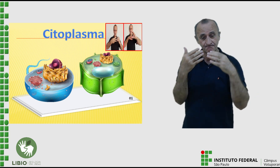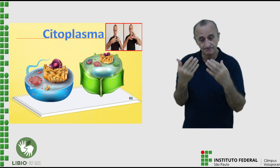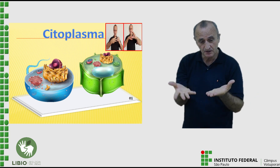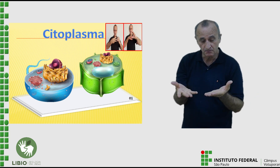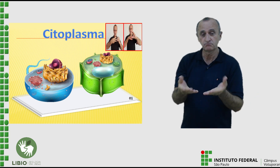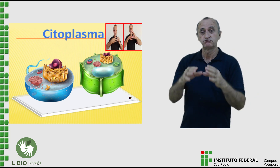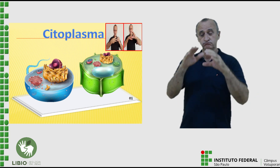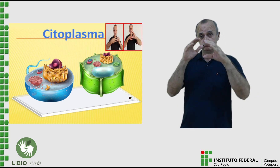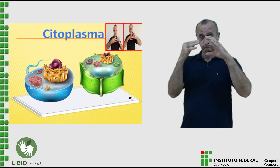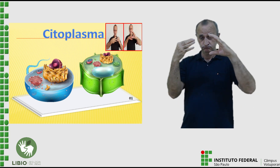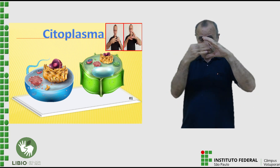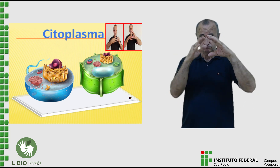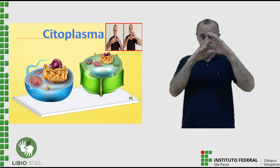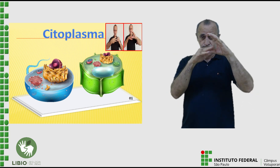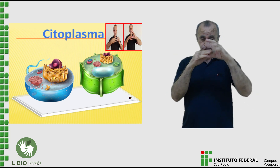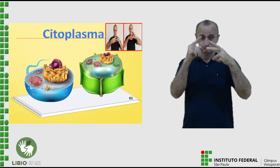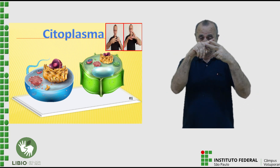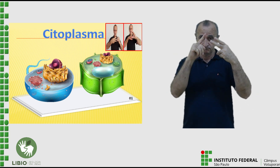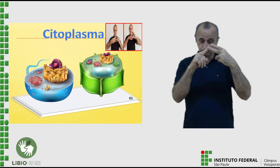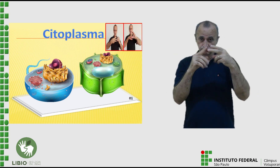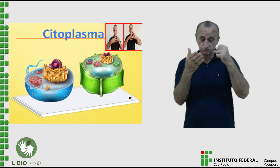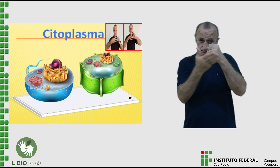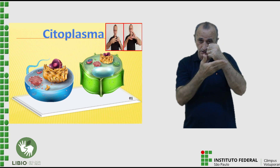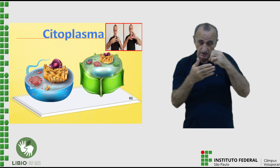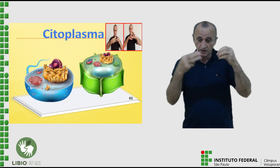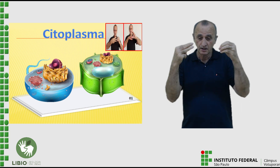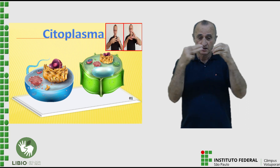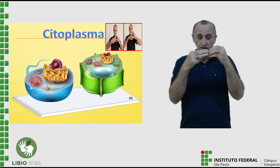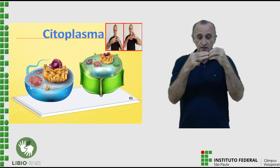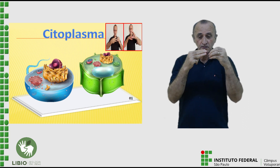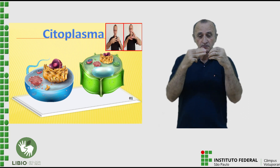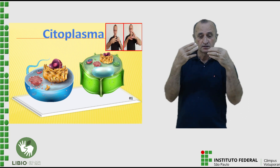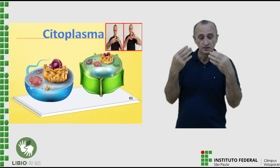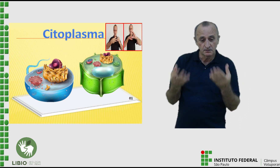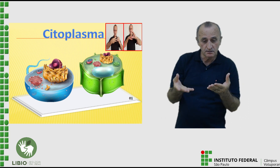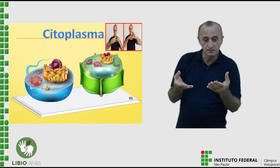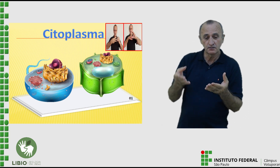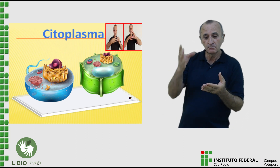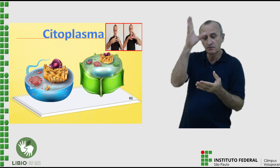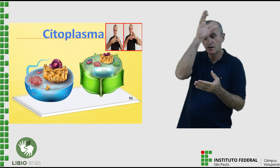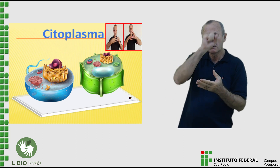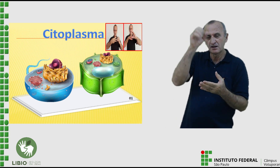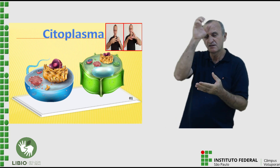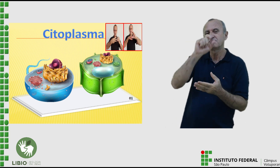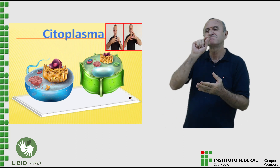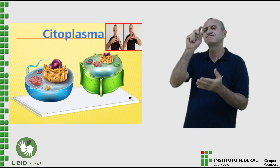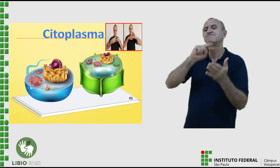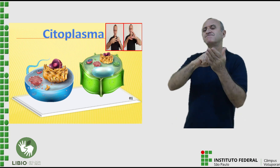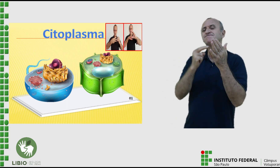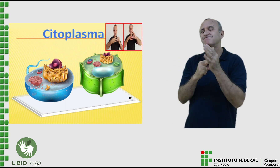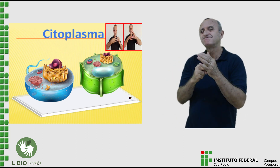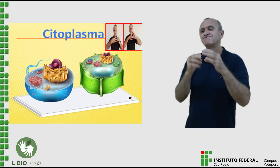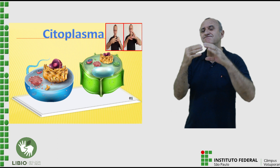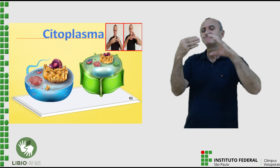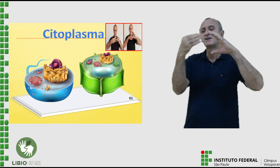citoplasma. Bem, citoplasma é o segundo componente mínimo da